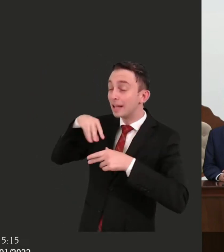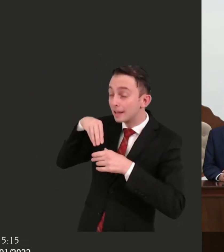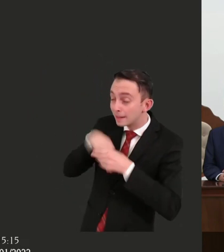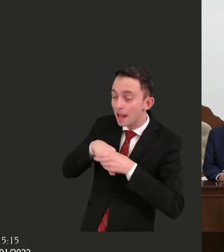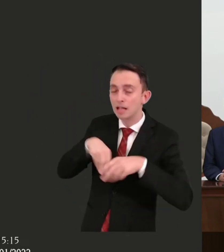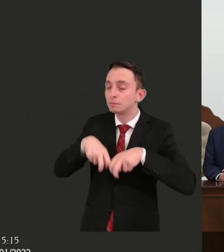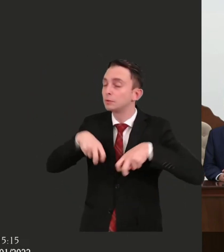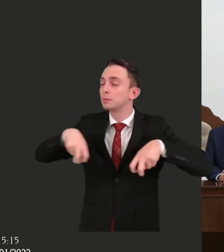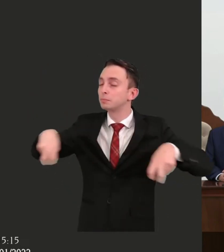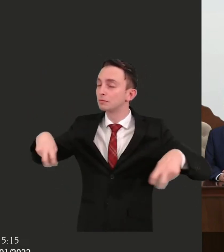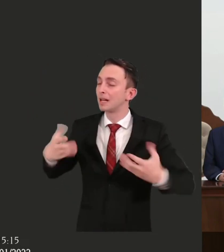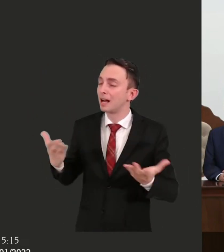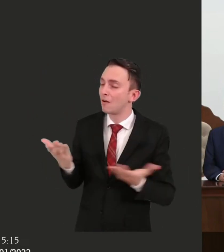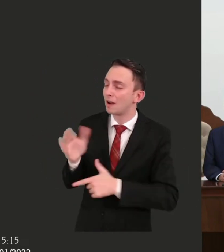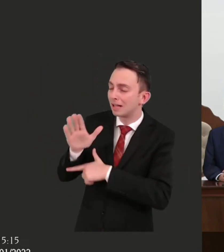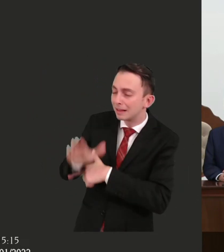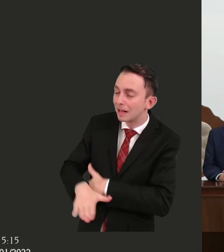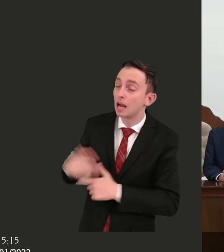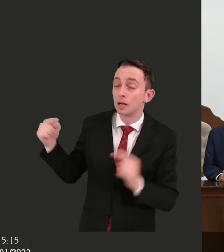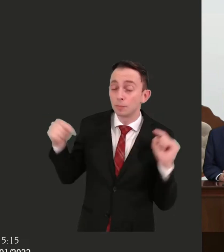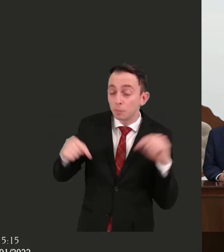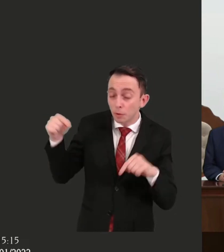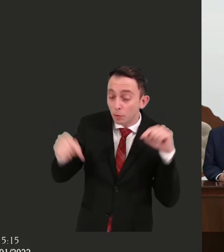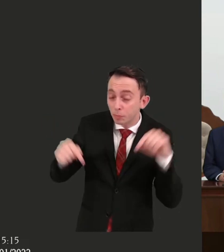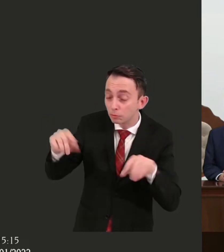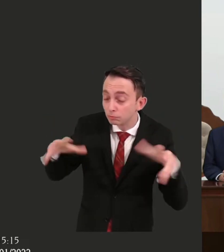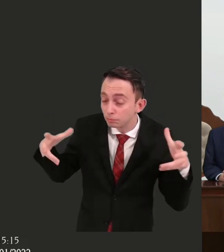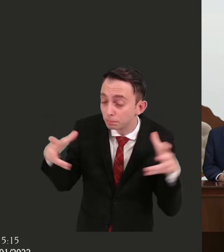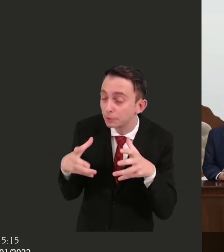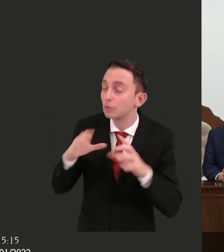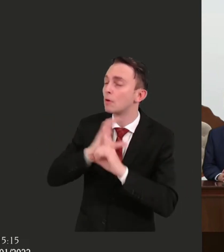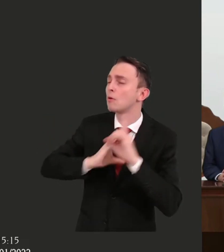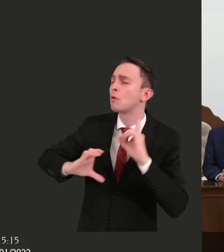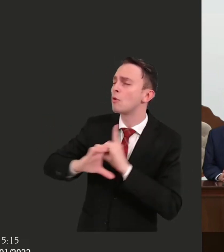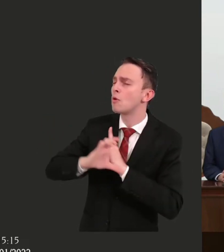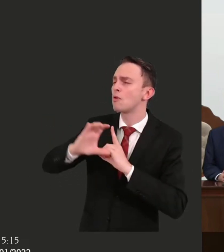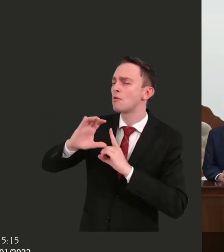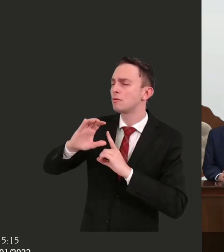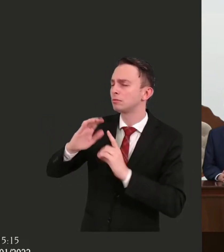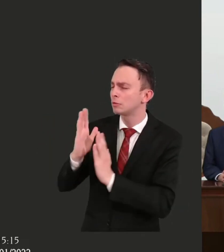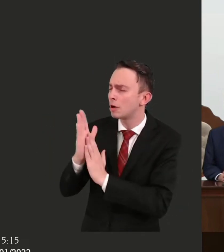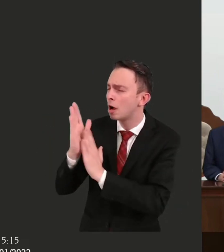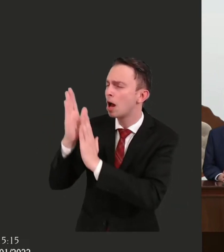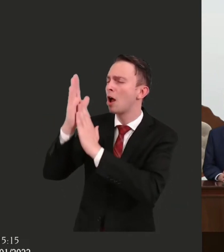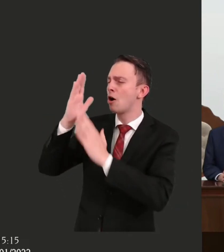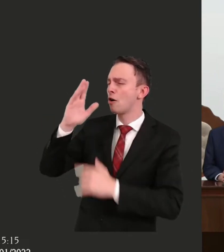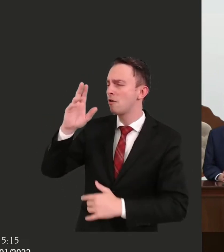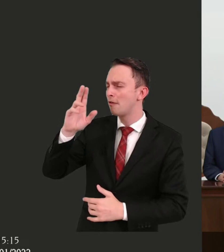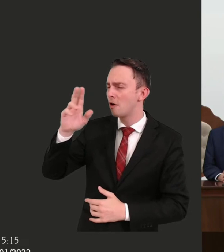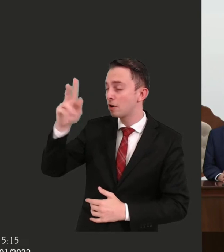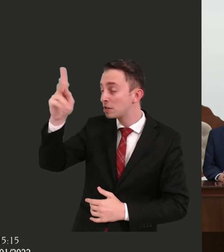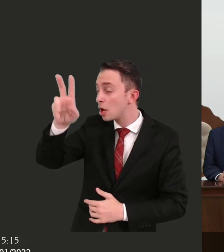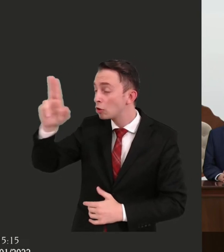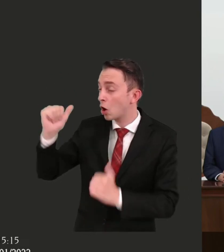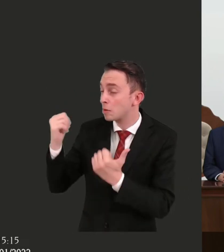viemos esta tarde para este culto em honra, glória, louvor ao teu santo nome.